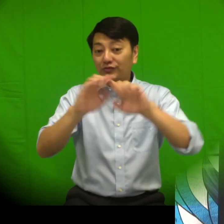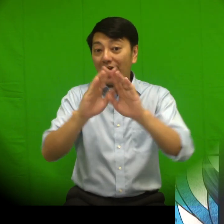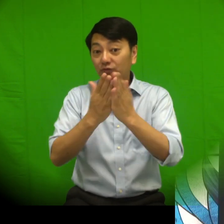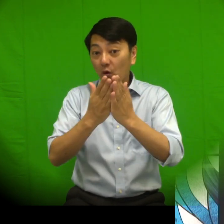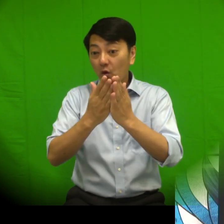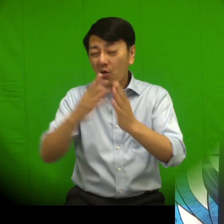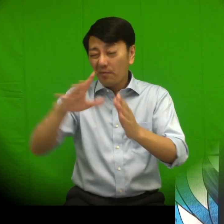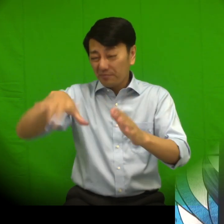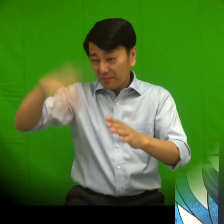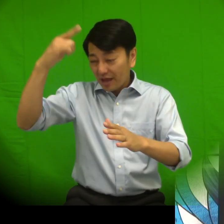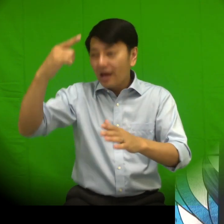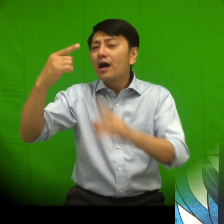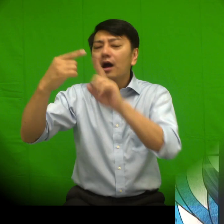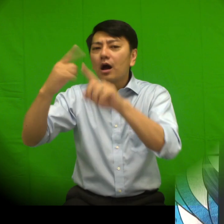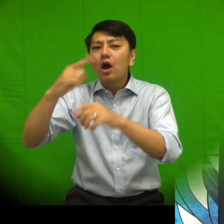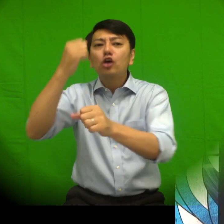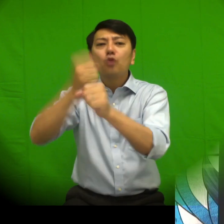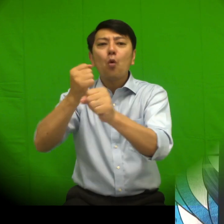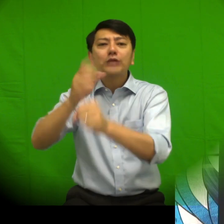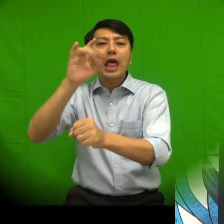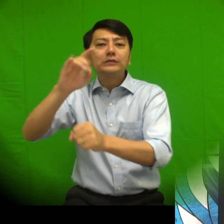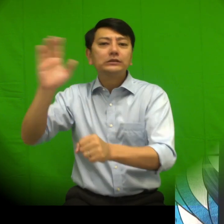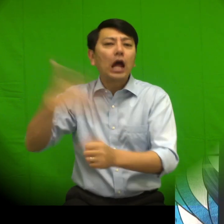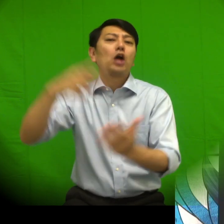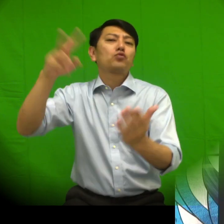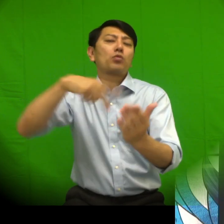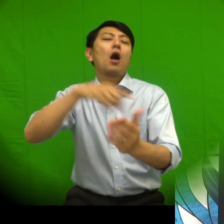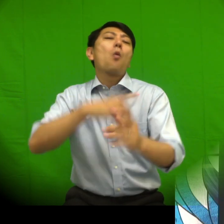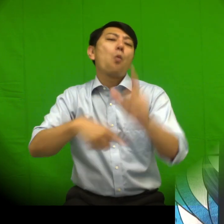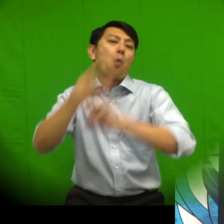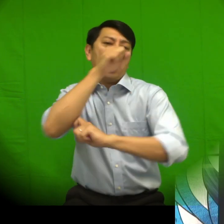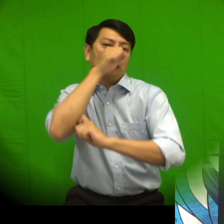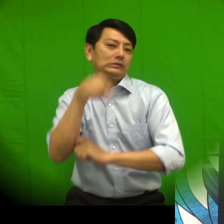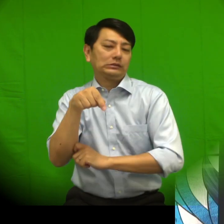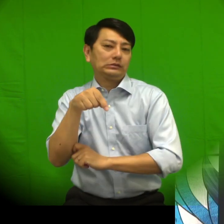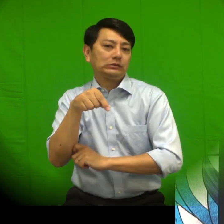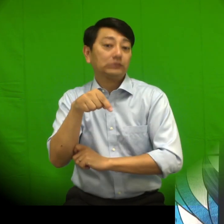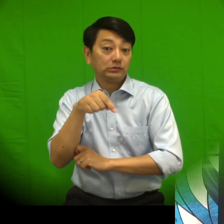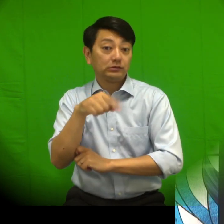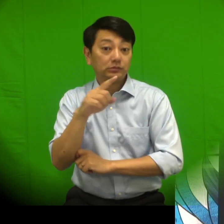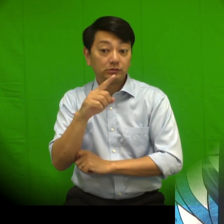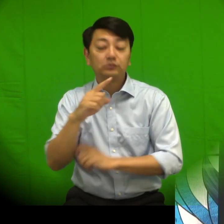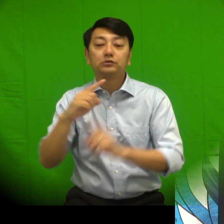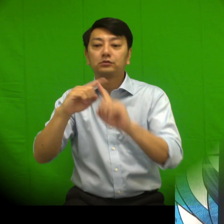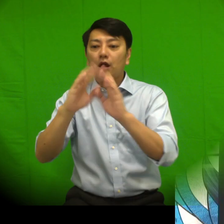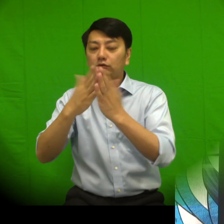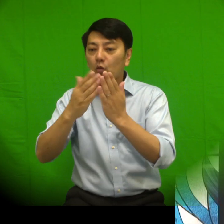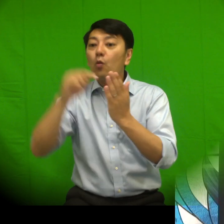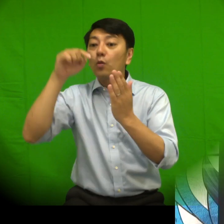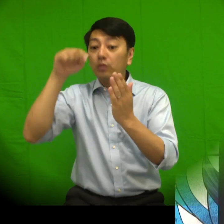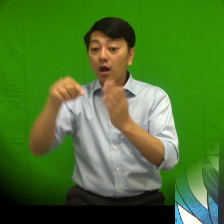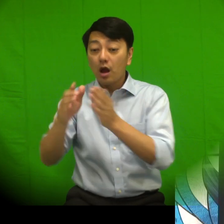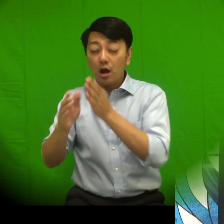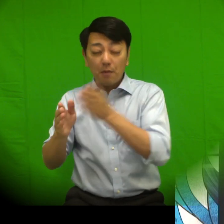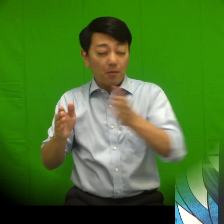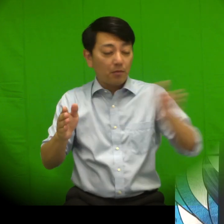読み始めてみるということです創世記にはそれ以降聖書の中で展開されるすーれって